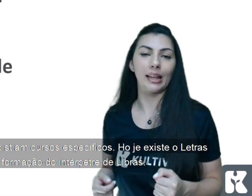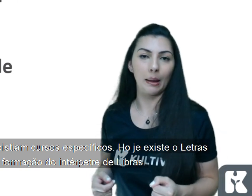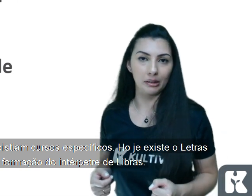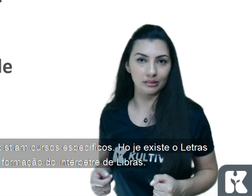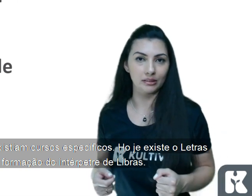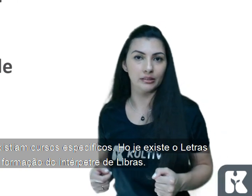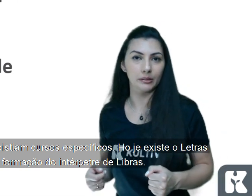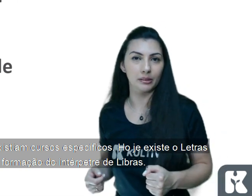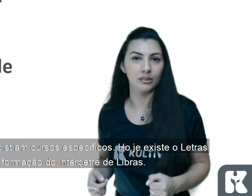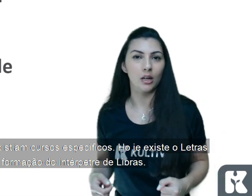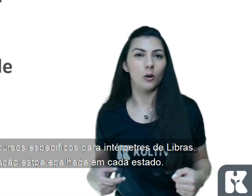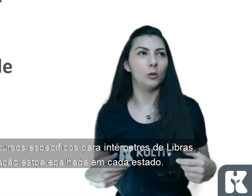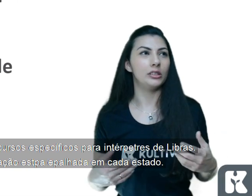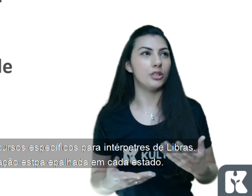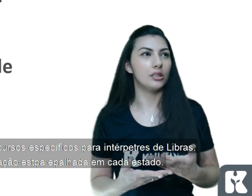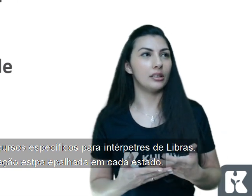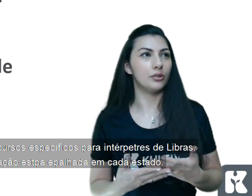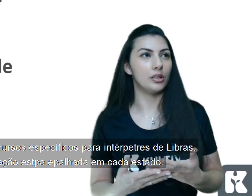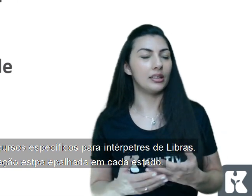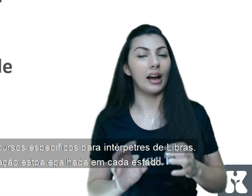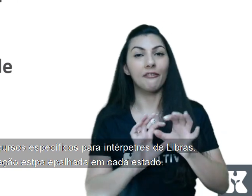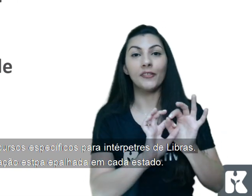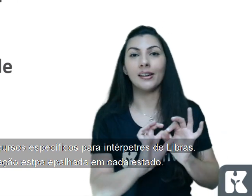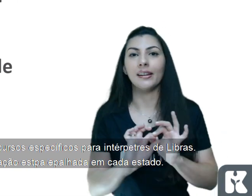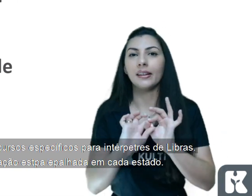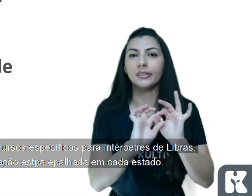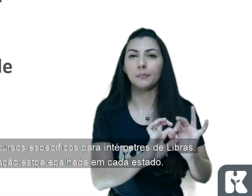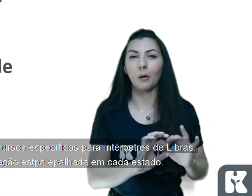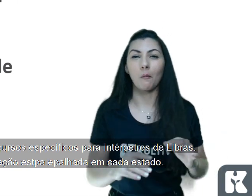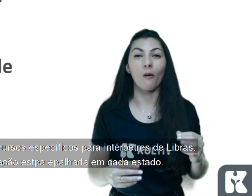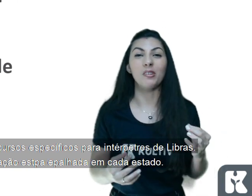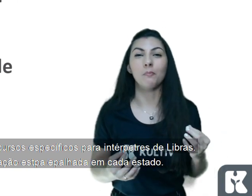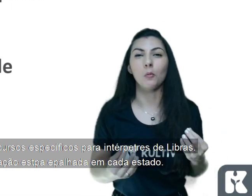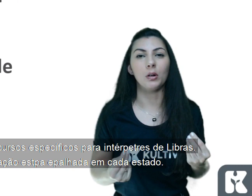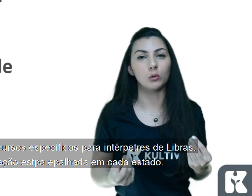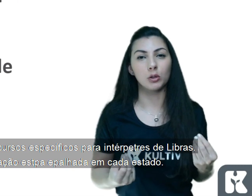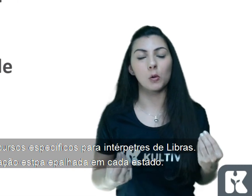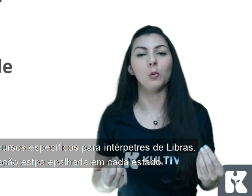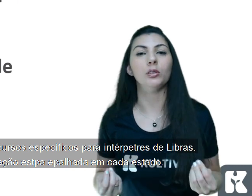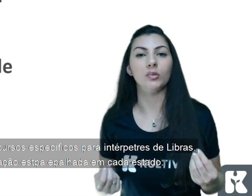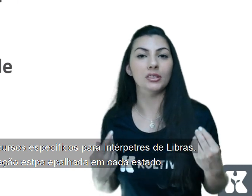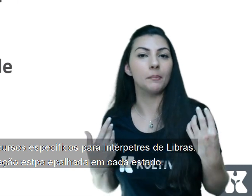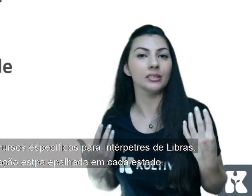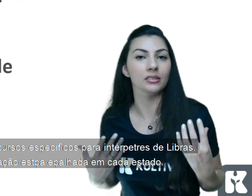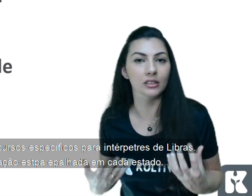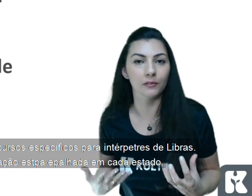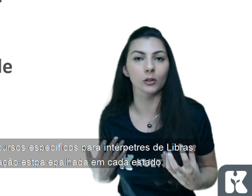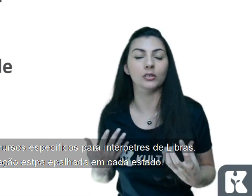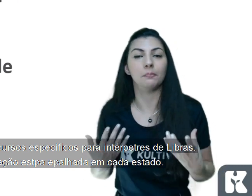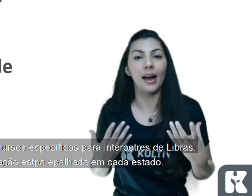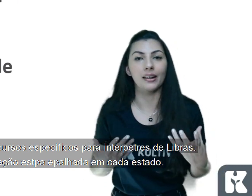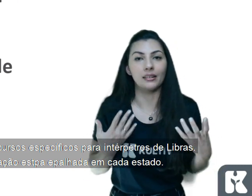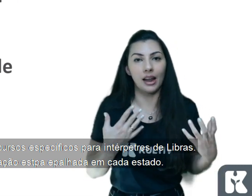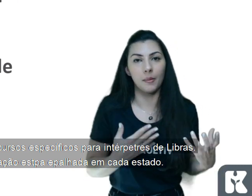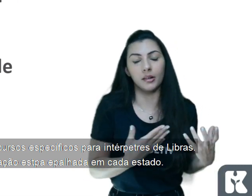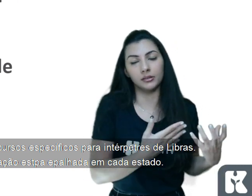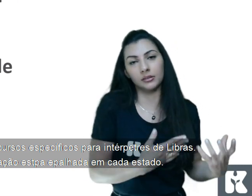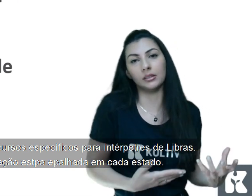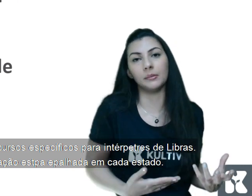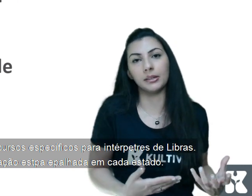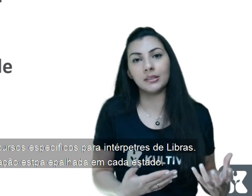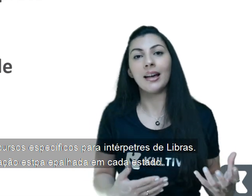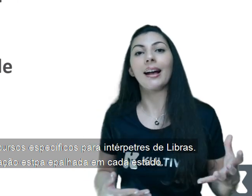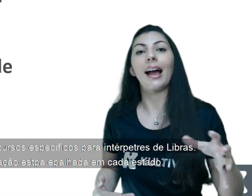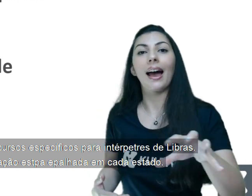formação do intérprete de Libras. Hoje em dia, a FENEIS promove muitos cursos específicos para intérpretes